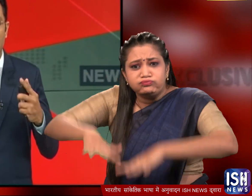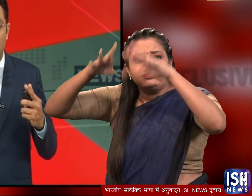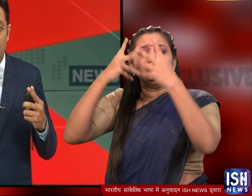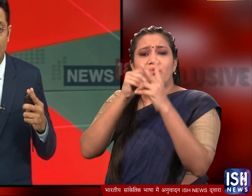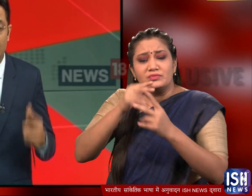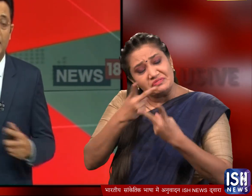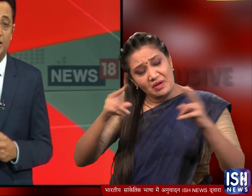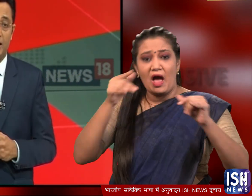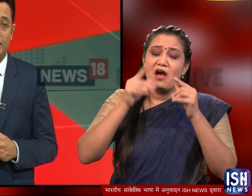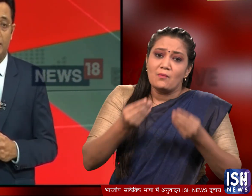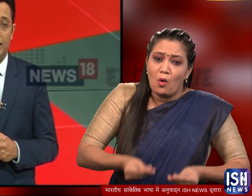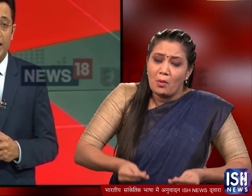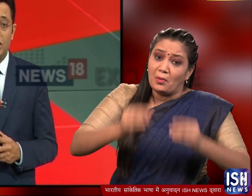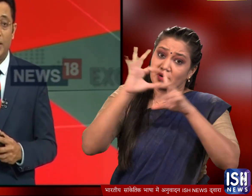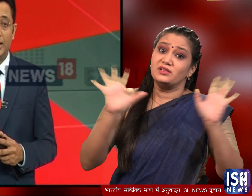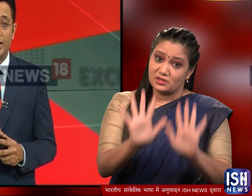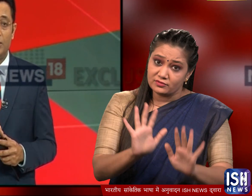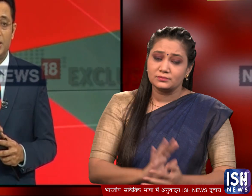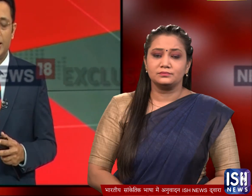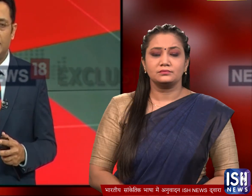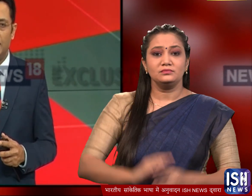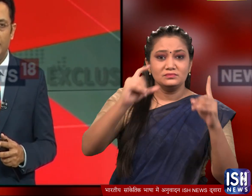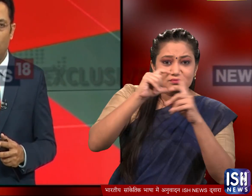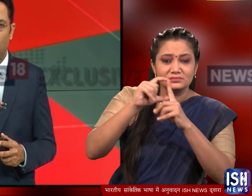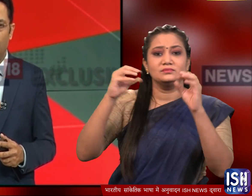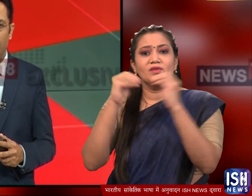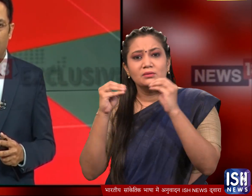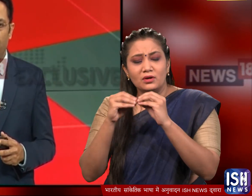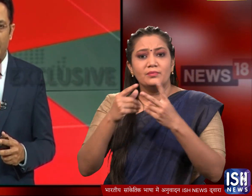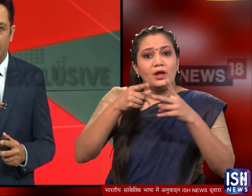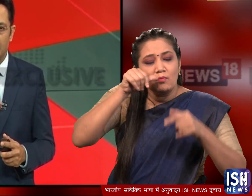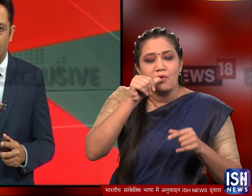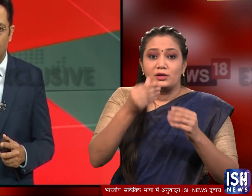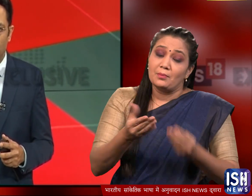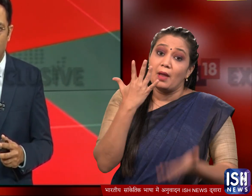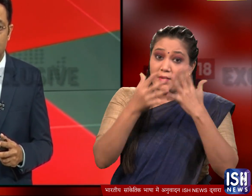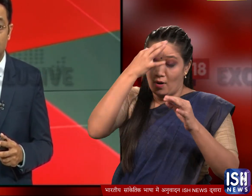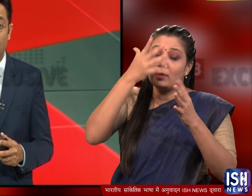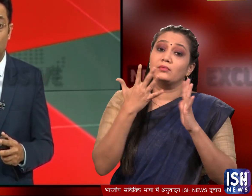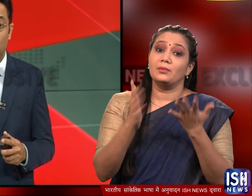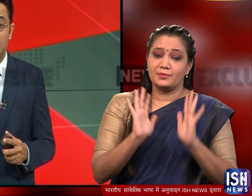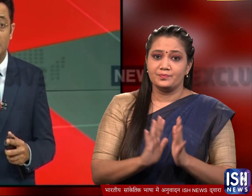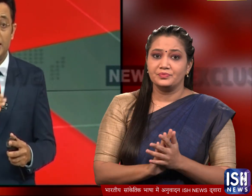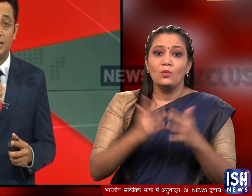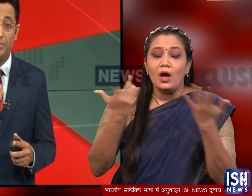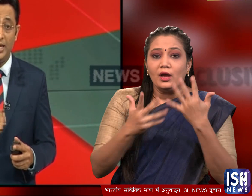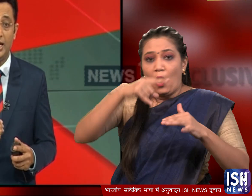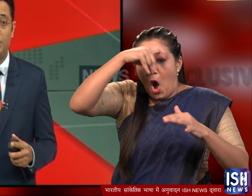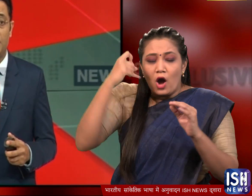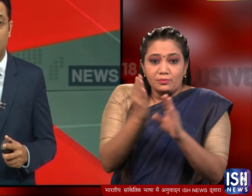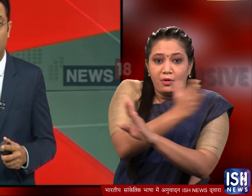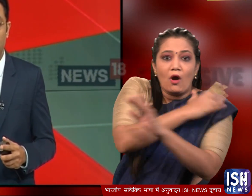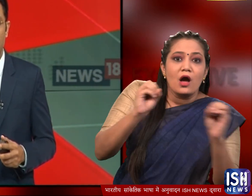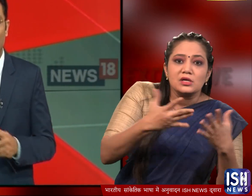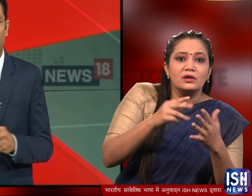आशंका लगातार गहराती जा रही है। इस बार की गर्मी से दिल्ली और मुंबई में पानी का संकट भी गहरा सकता है, क्योंकि समय से पहले